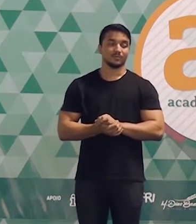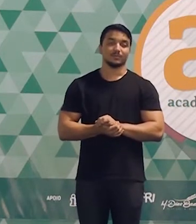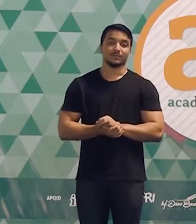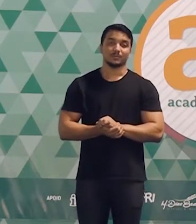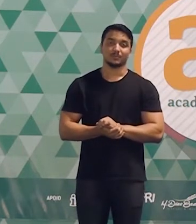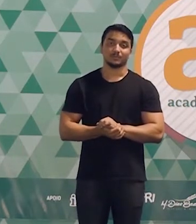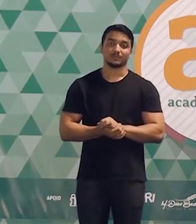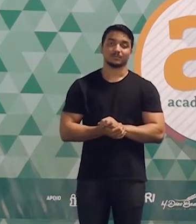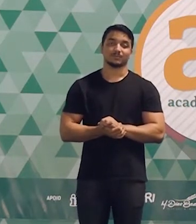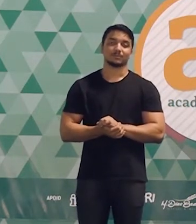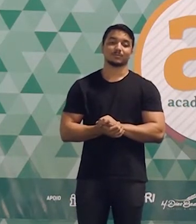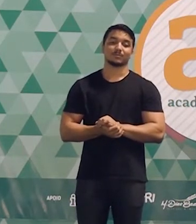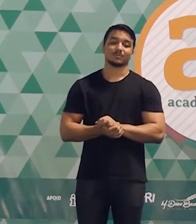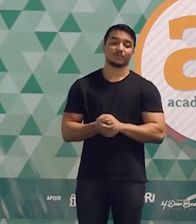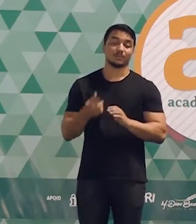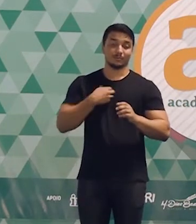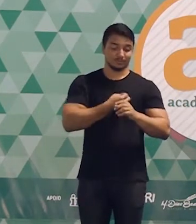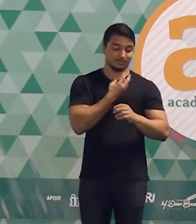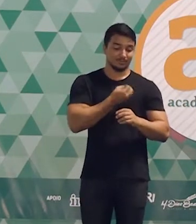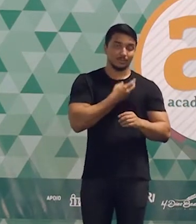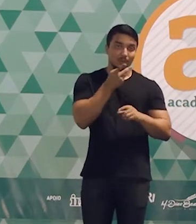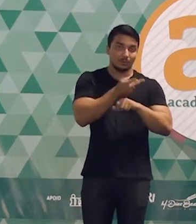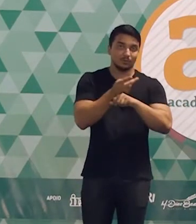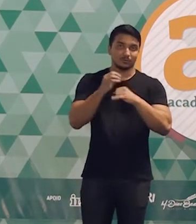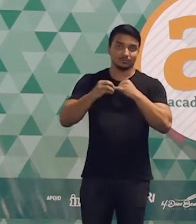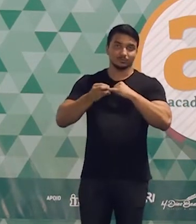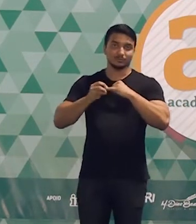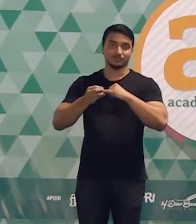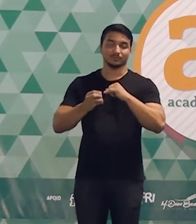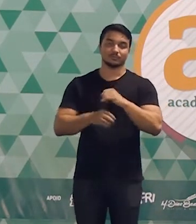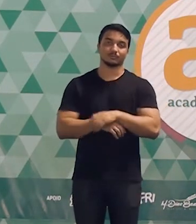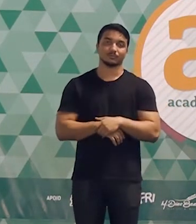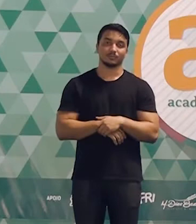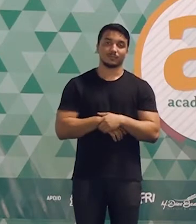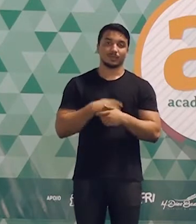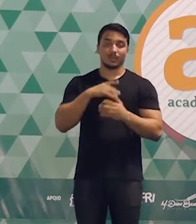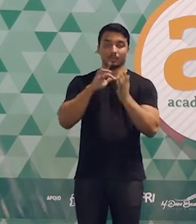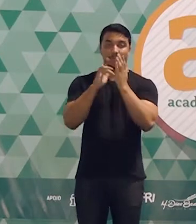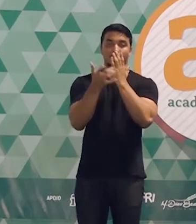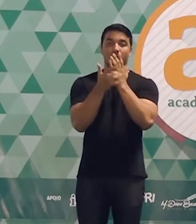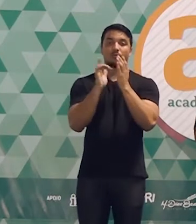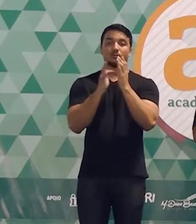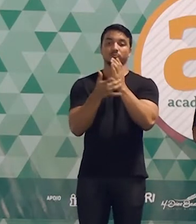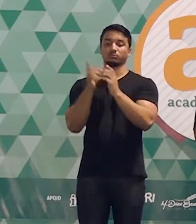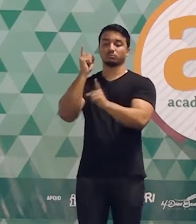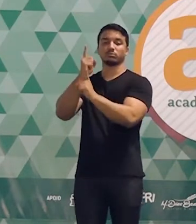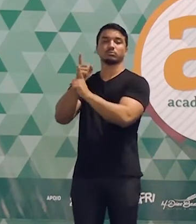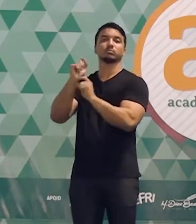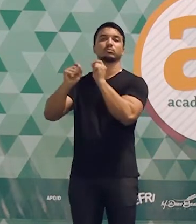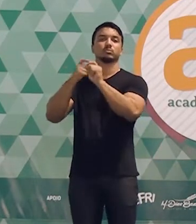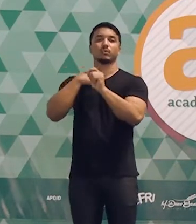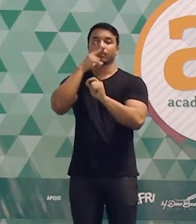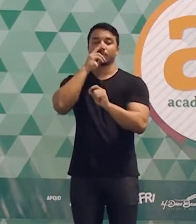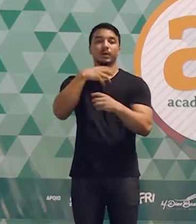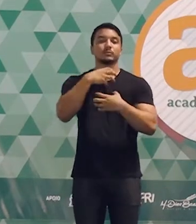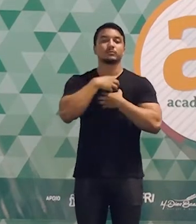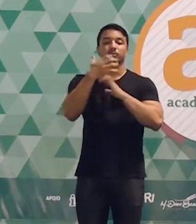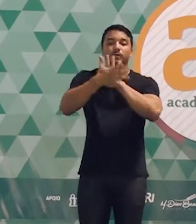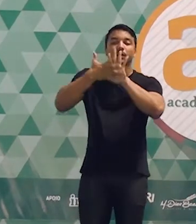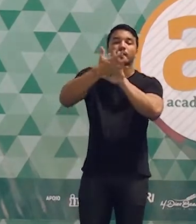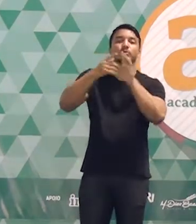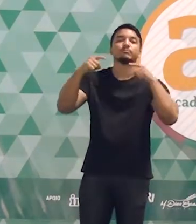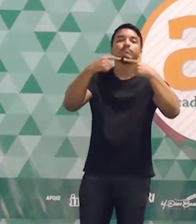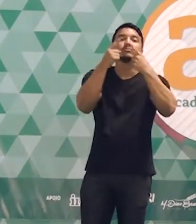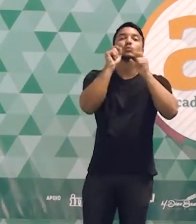entorno. Vamos lá, no poema Catar Feijão. A metáfora instituída permite ao leitor inferir que o texto baseia-se em